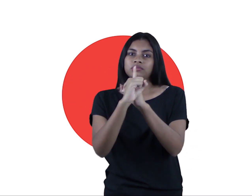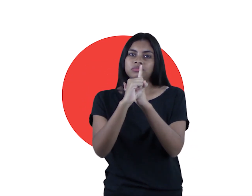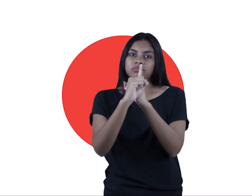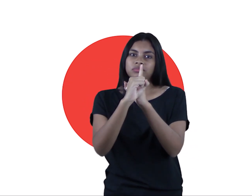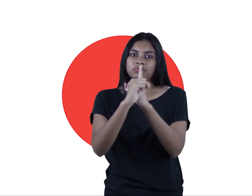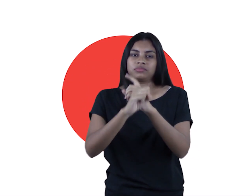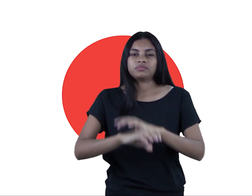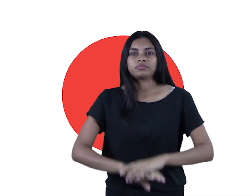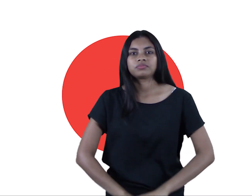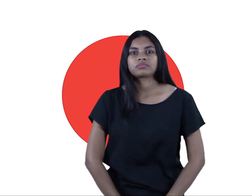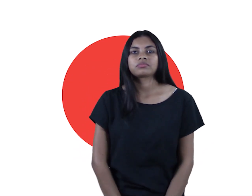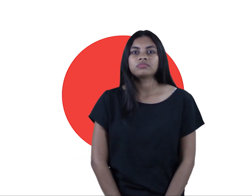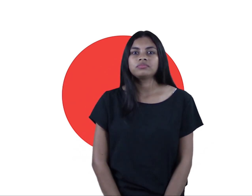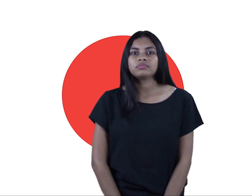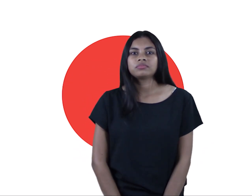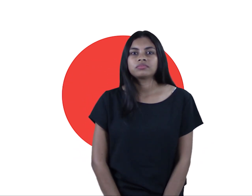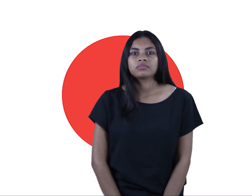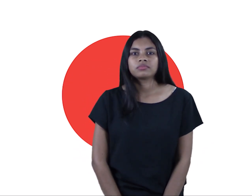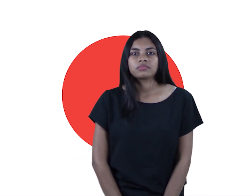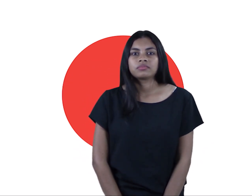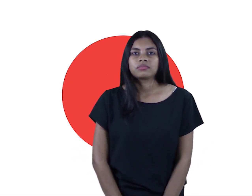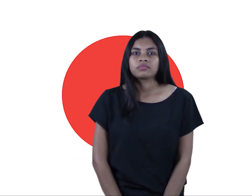de comunidade. Até